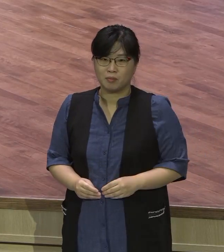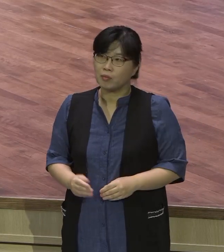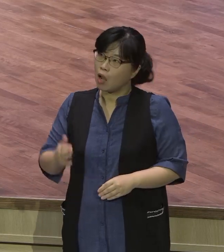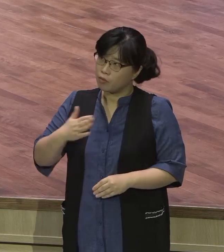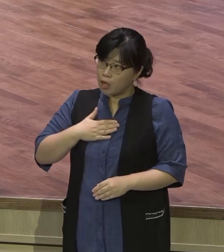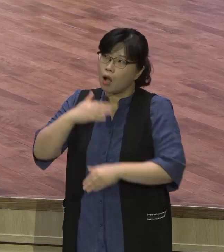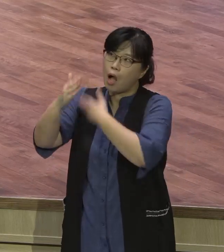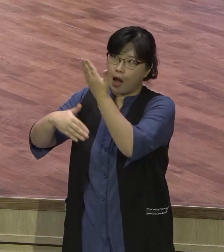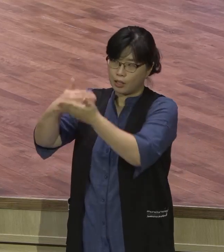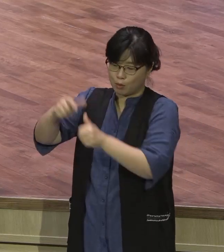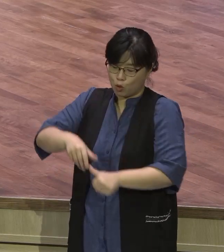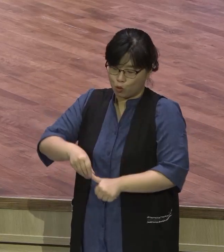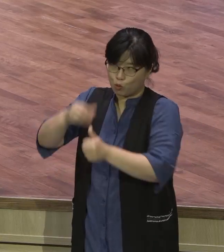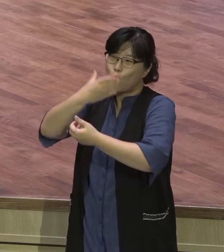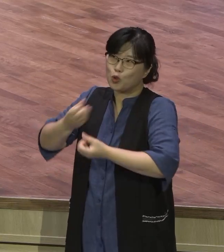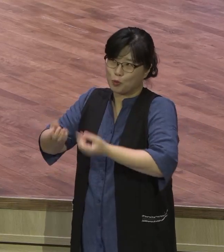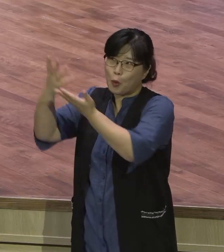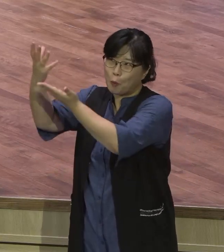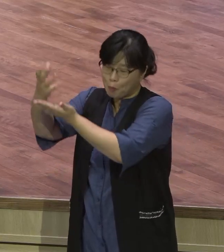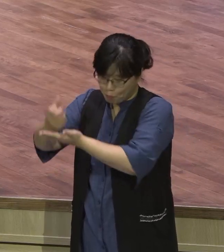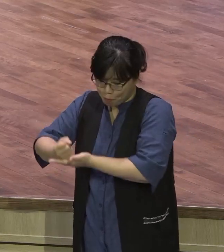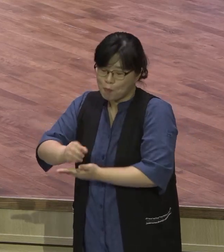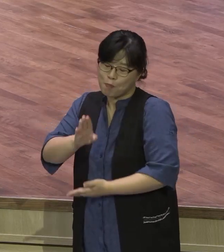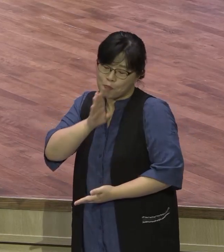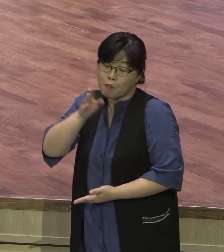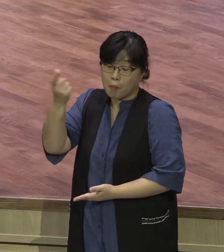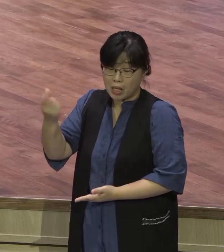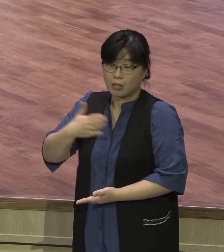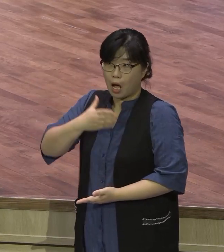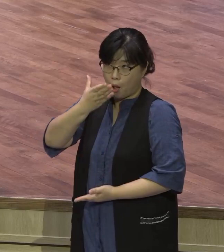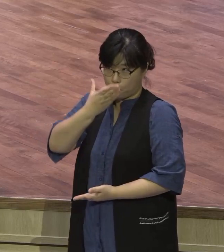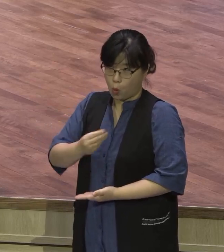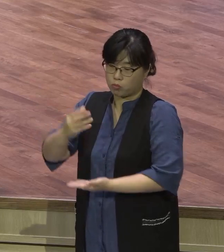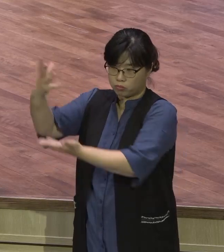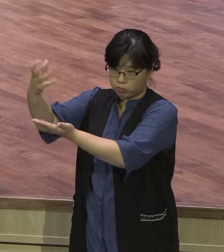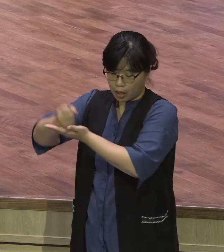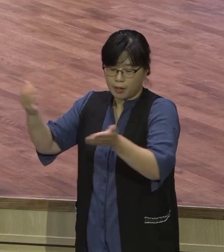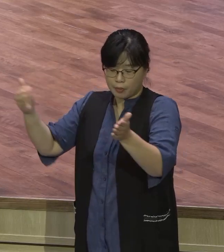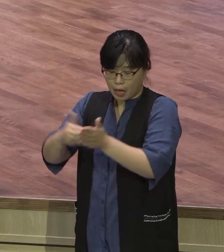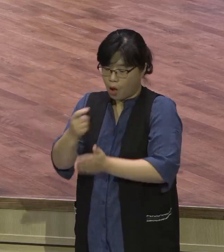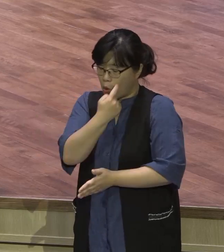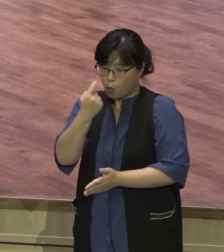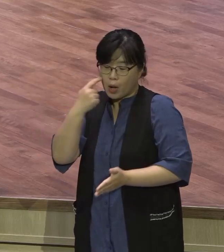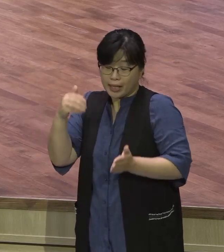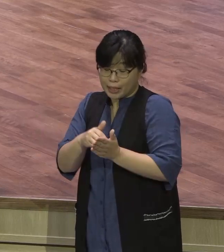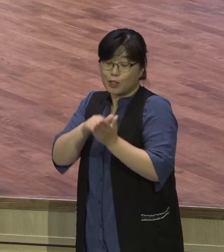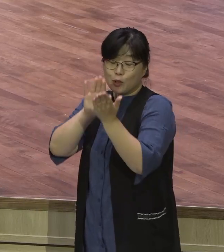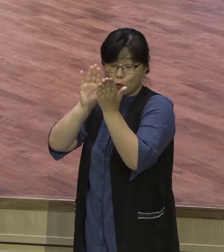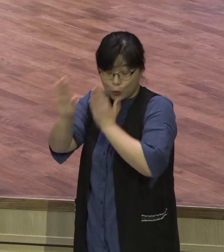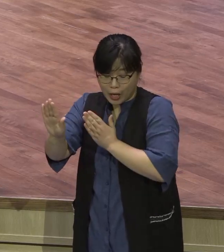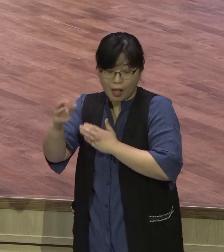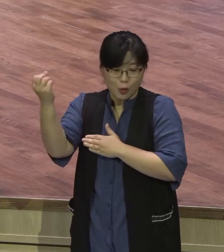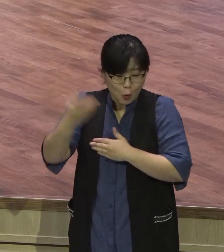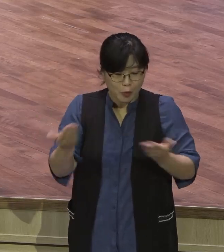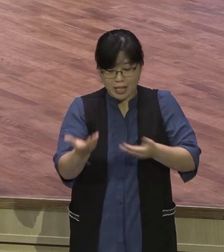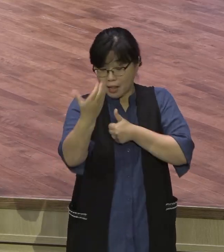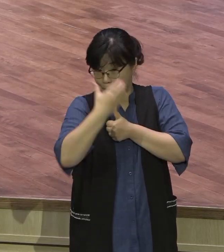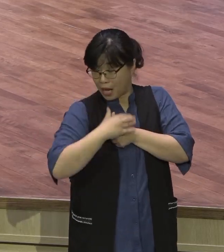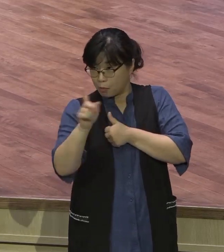만인제 세상이니까 축복을 전달하는 역할을 감당하고 입사 제자의 삶 속으로 들어가시기를 제문으로 축복합니다.